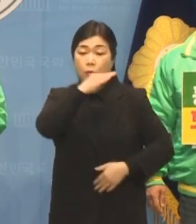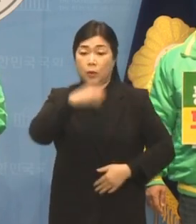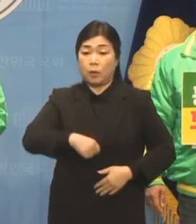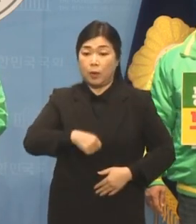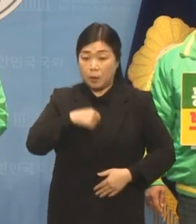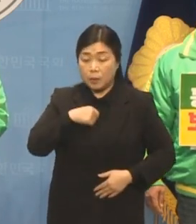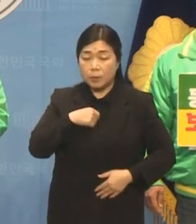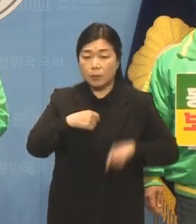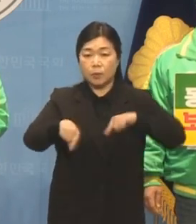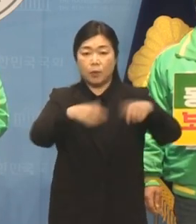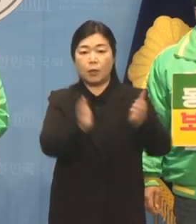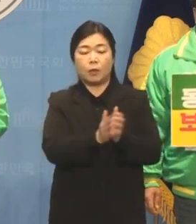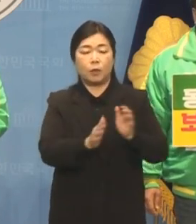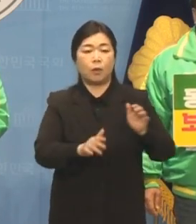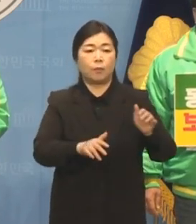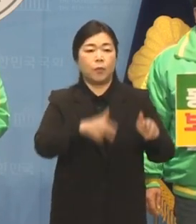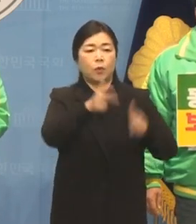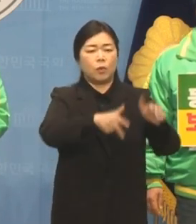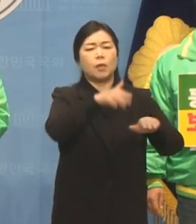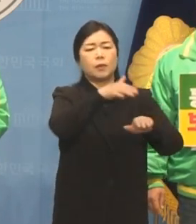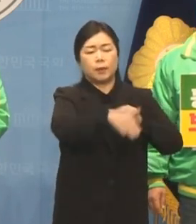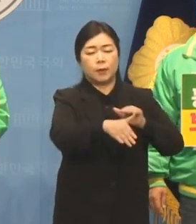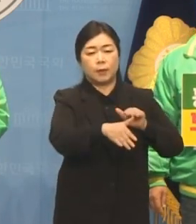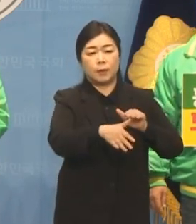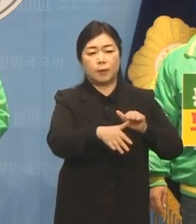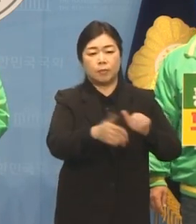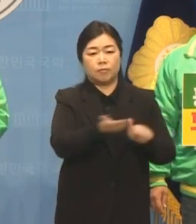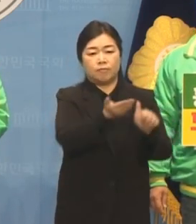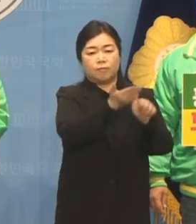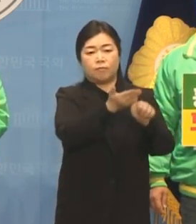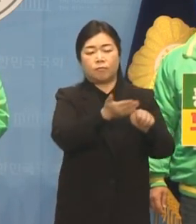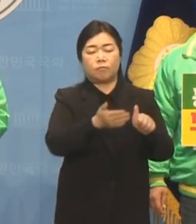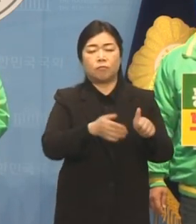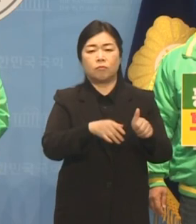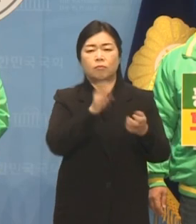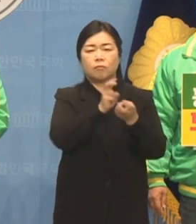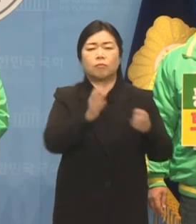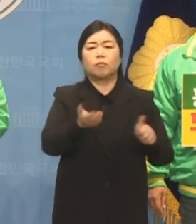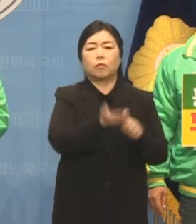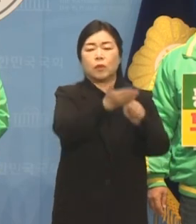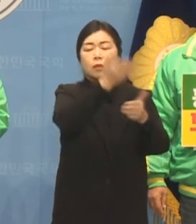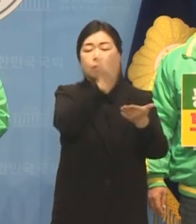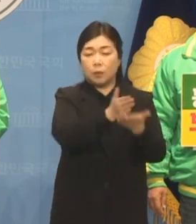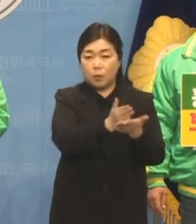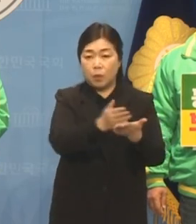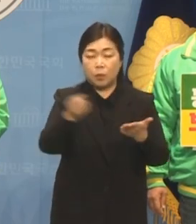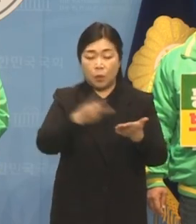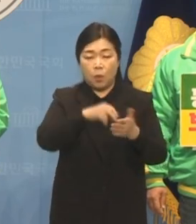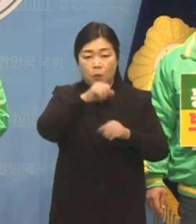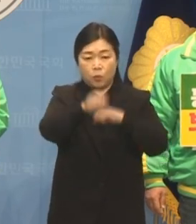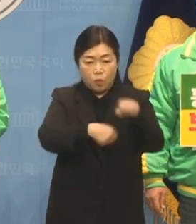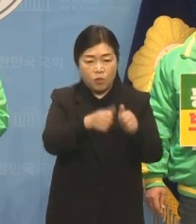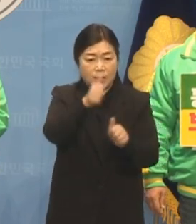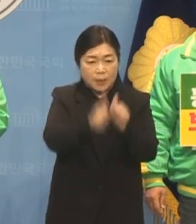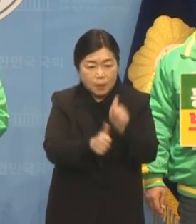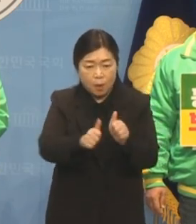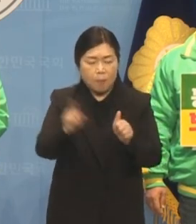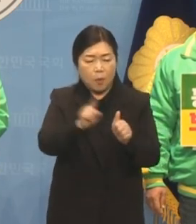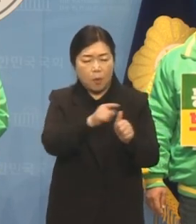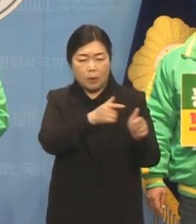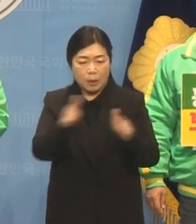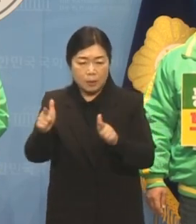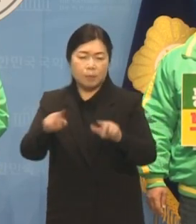공장식 축산의 단계적 전환을 이루고 살처분을 예방할 정책, 동물시험의 단계적 폐지를 위한 정책